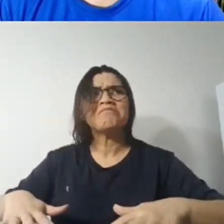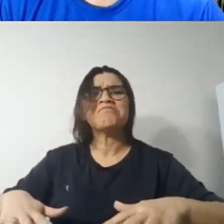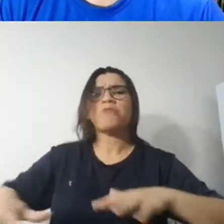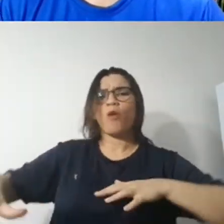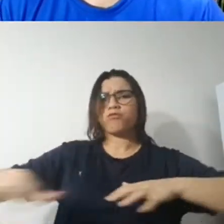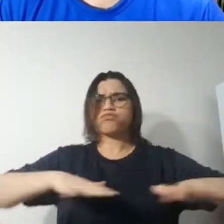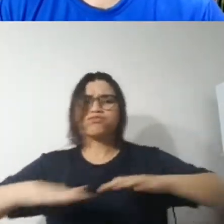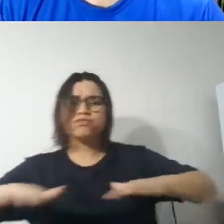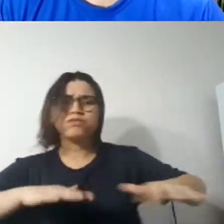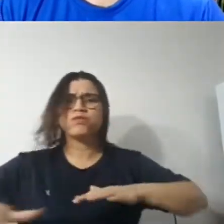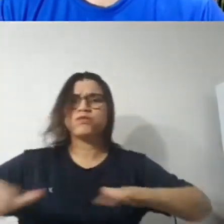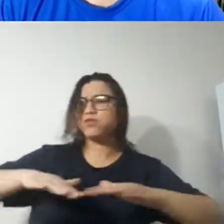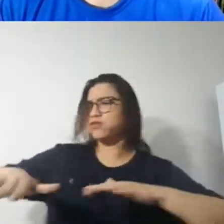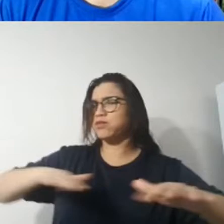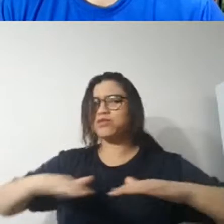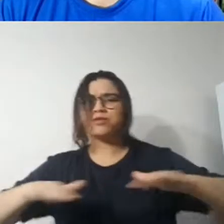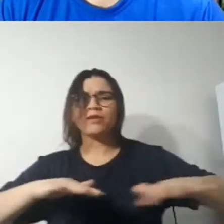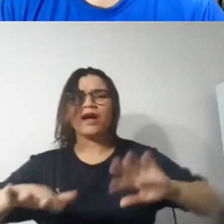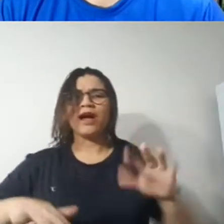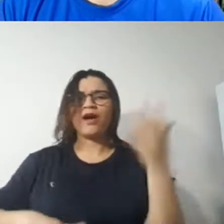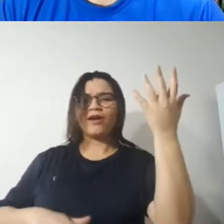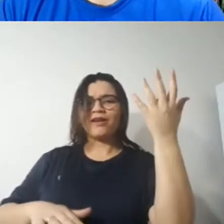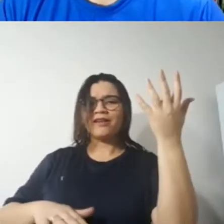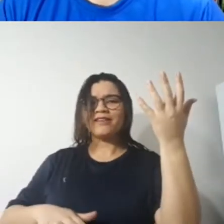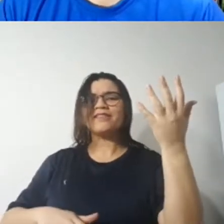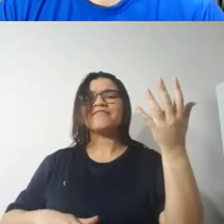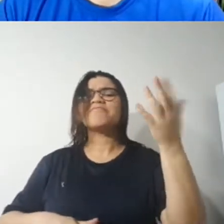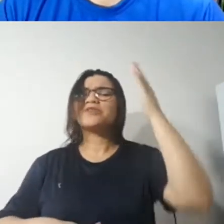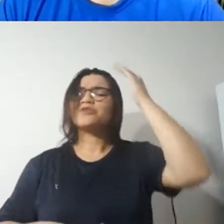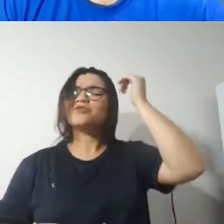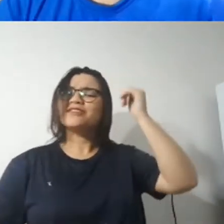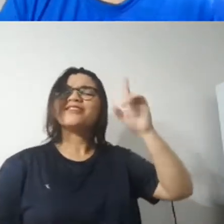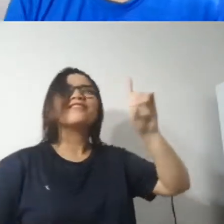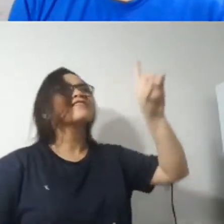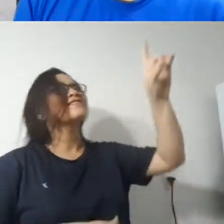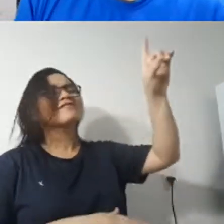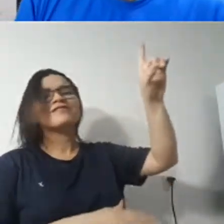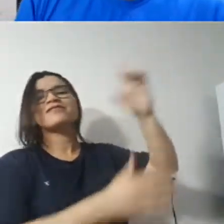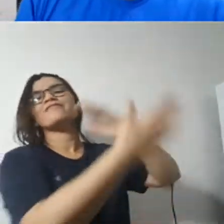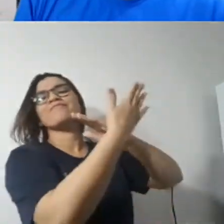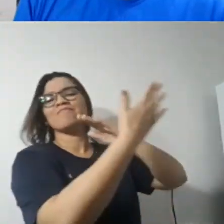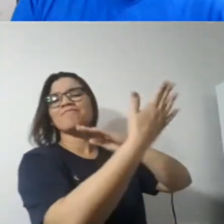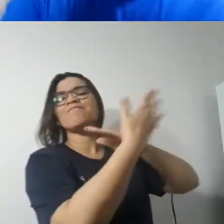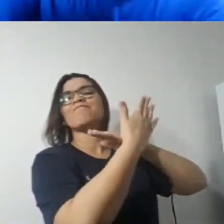terra trema, ele de confiar.